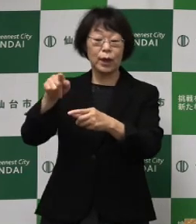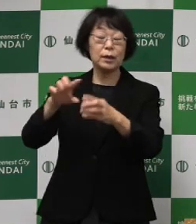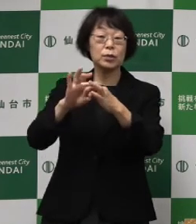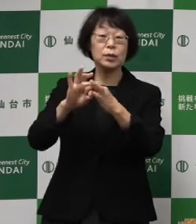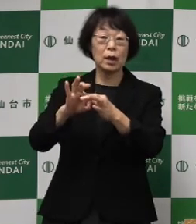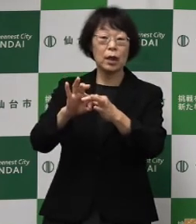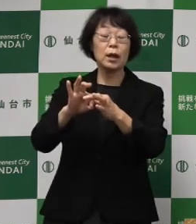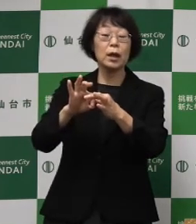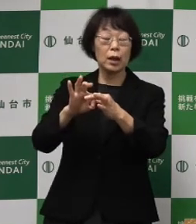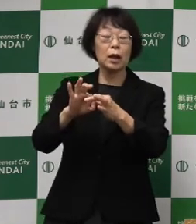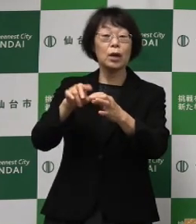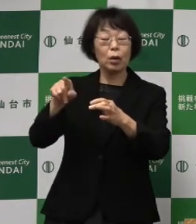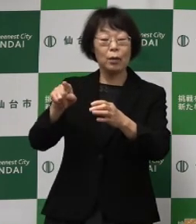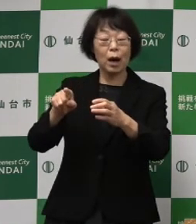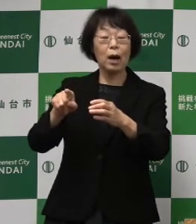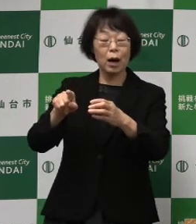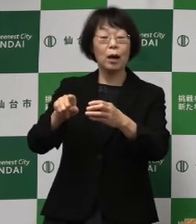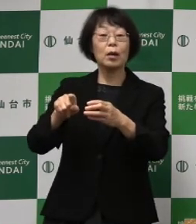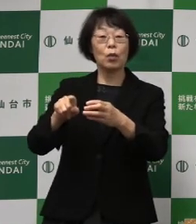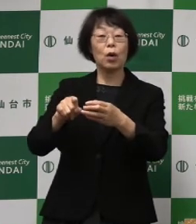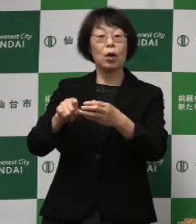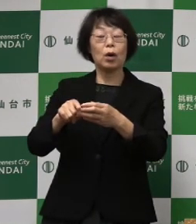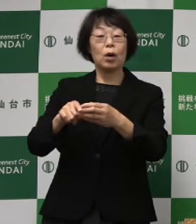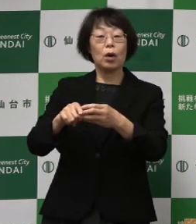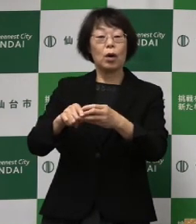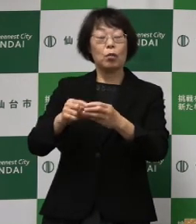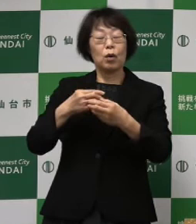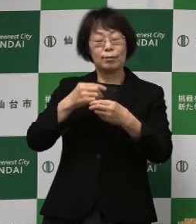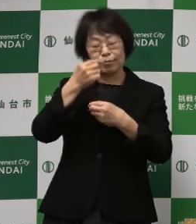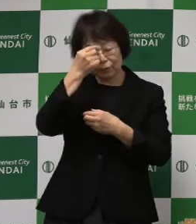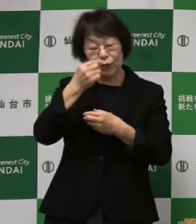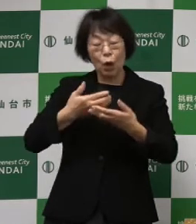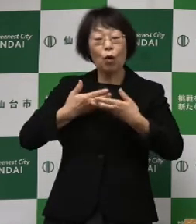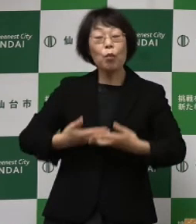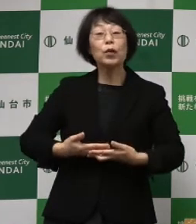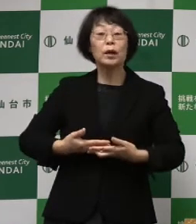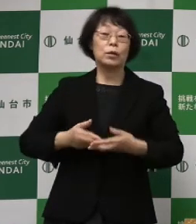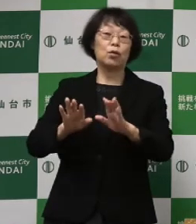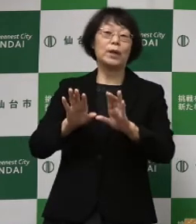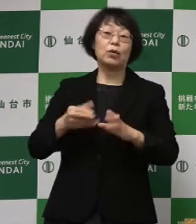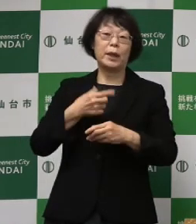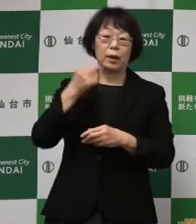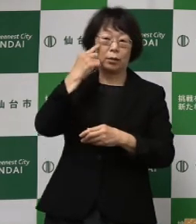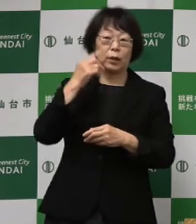はやはり重く受け止めていただきたいというふうに思うところです。とりわけ